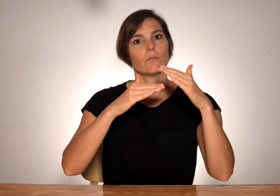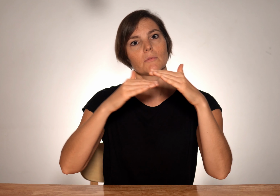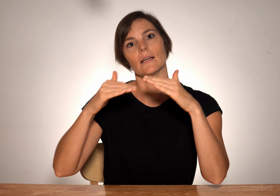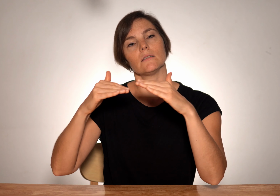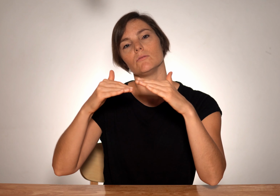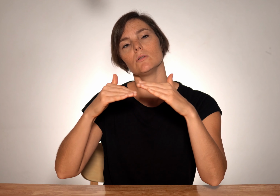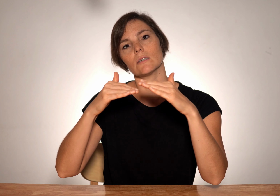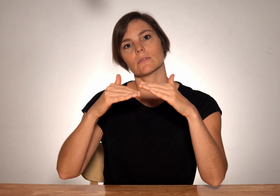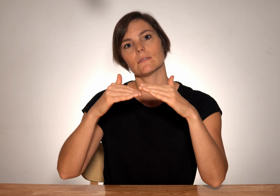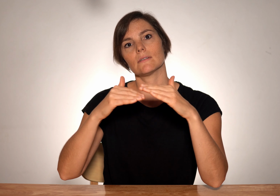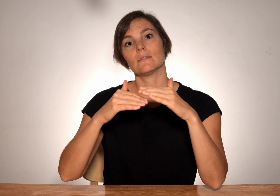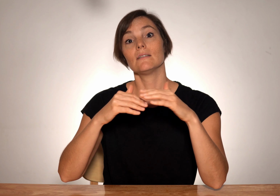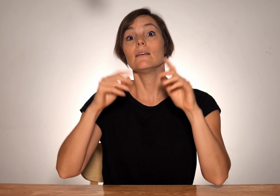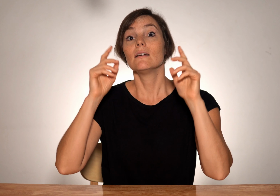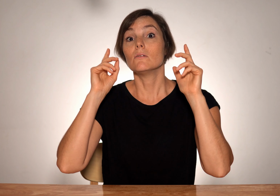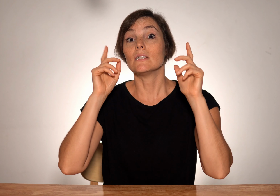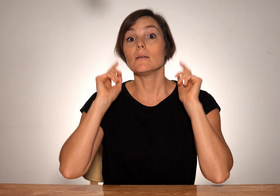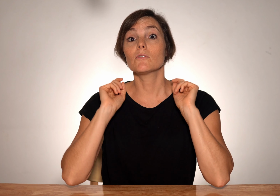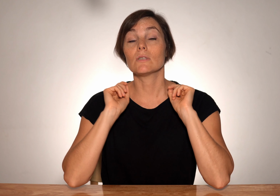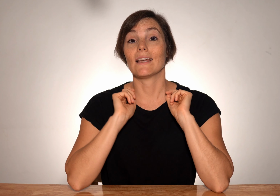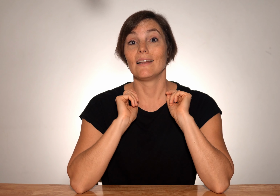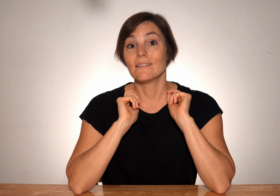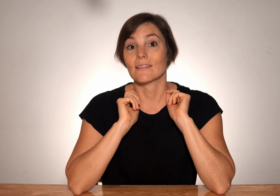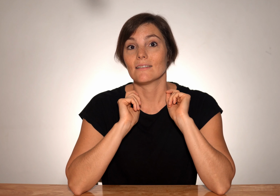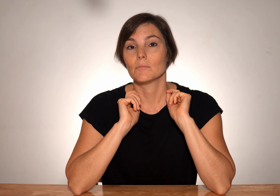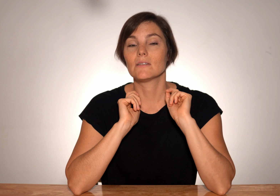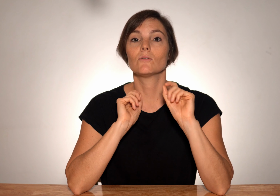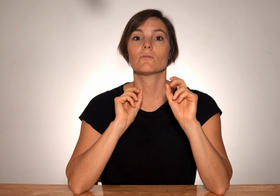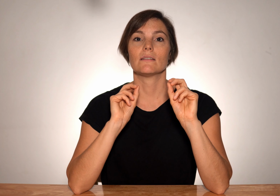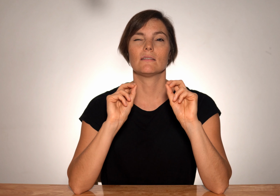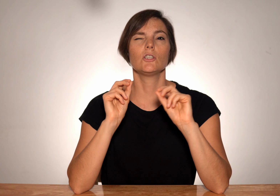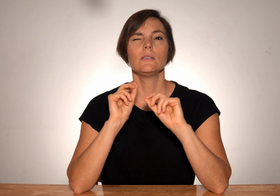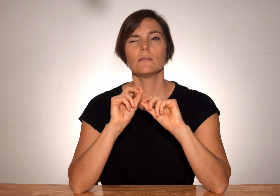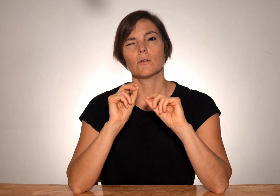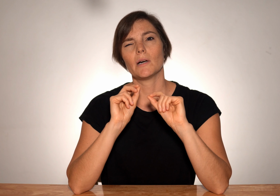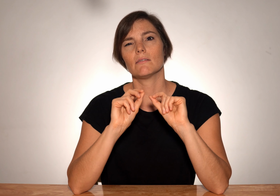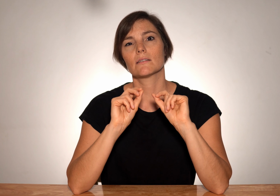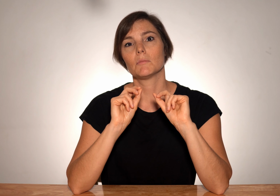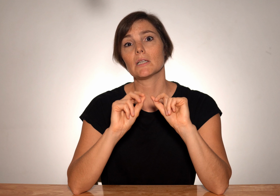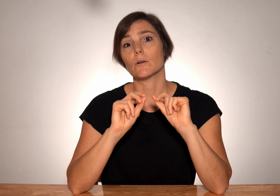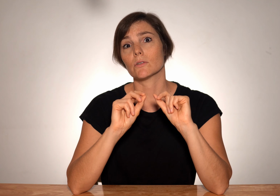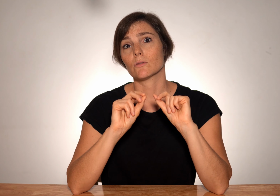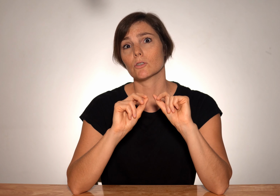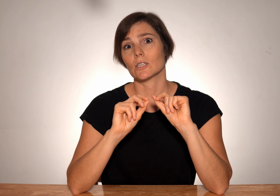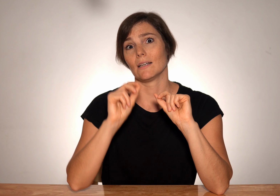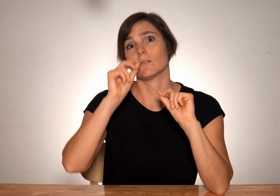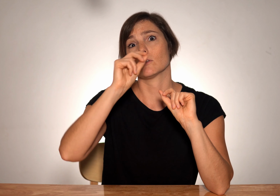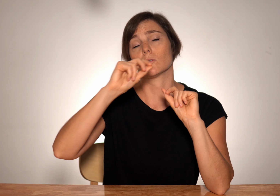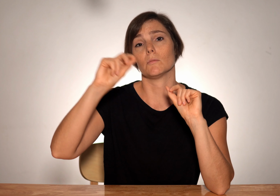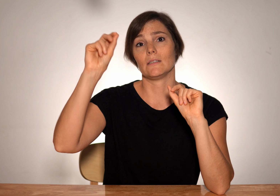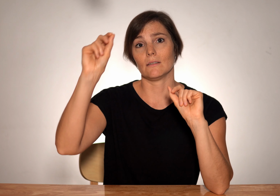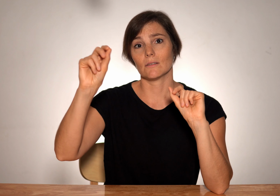auf dem gleichen Niveau langfristig gesehen. Und ebenso die Gehälter, beziehungsweise die schließen normalerweise mit Blick auf historische Daten sogar drüber hinaus.